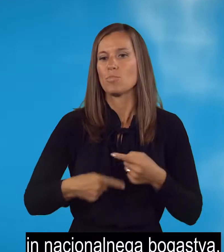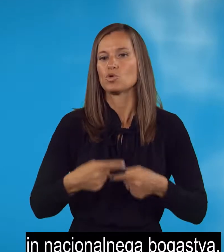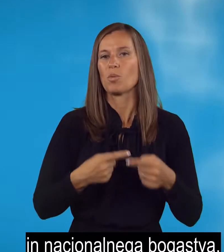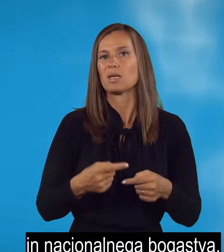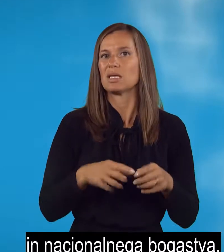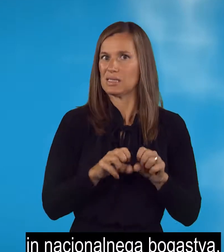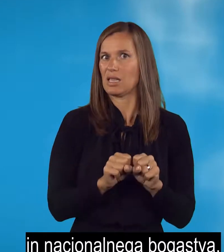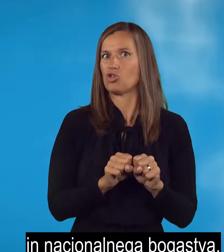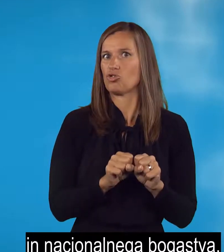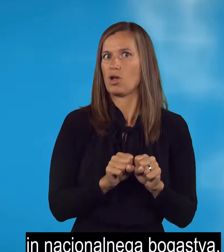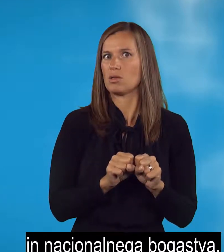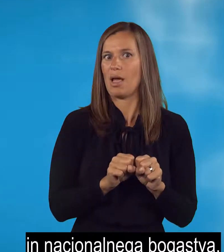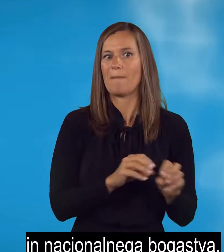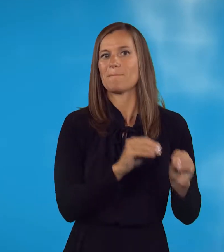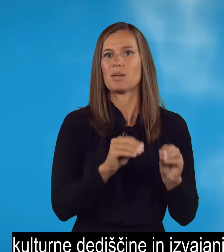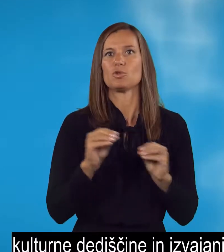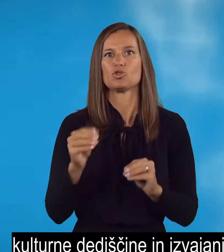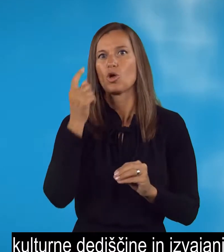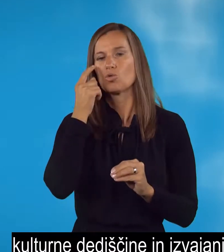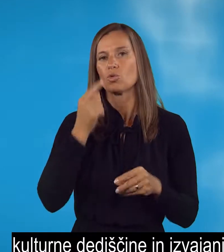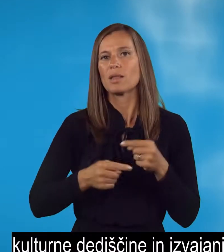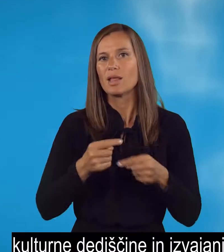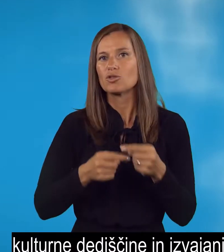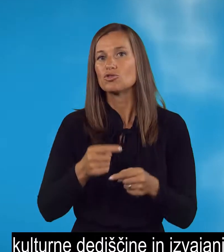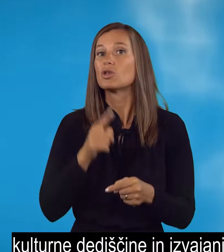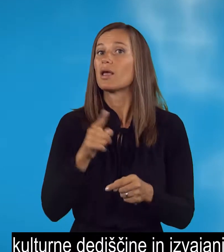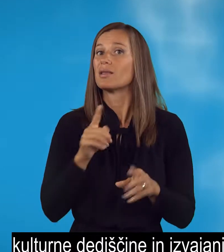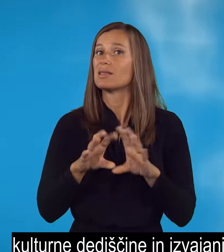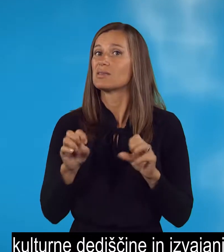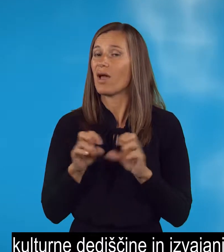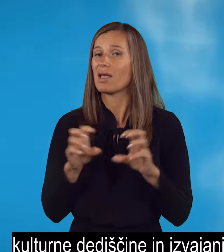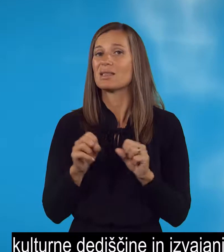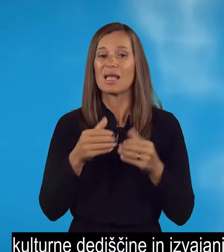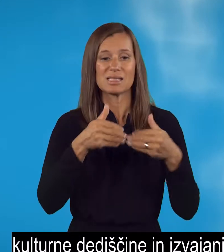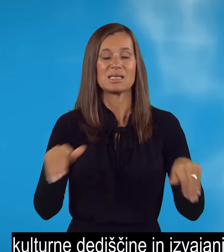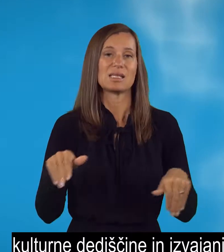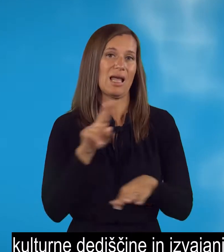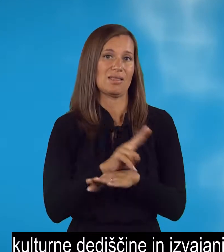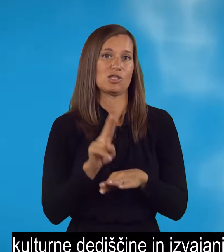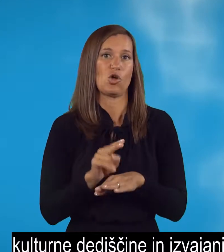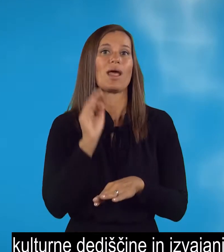postopki zadržanja premične kulturne dediščine in izvajanja carinskega nadzora nad